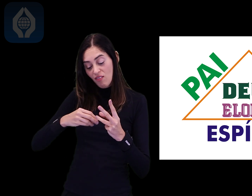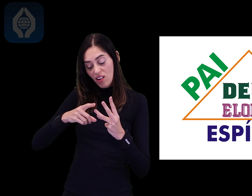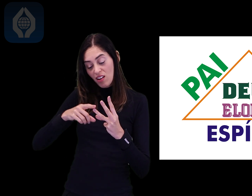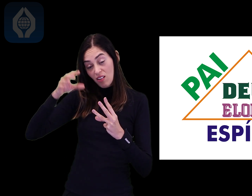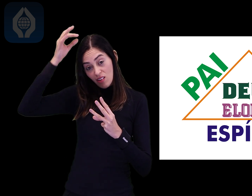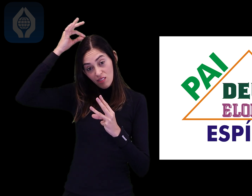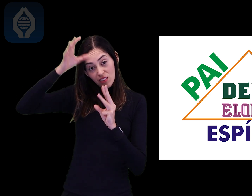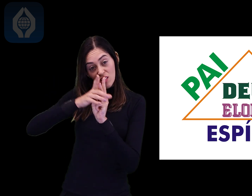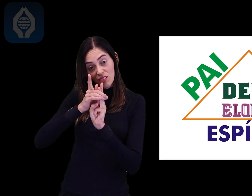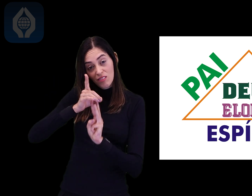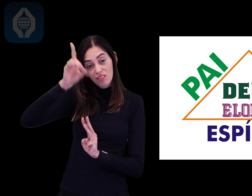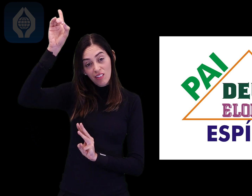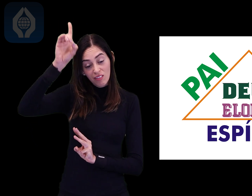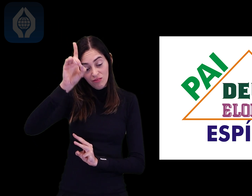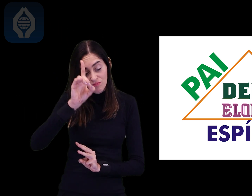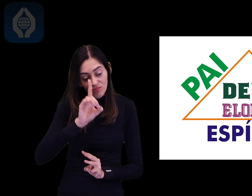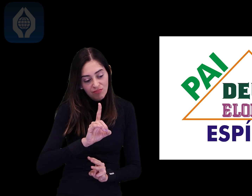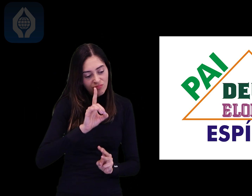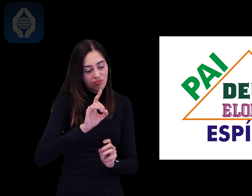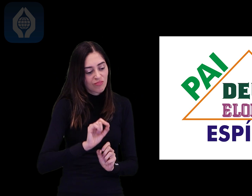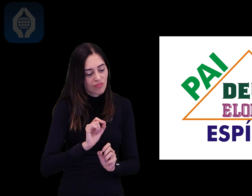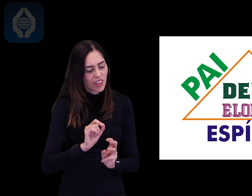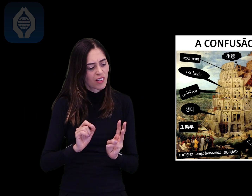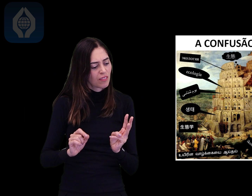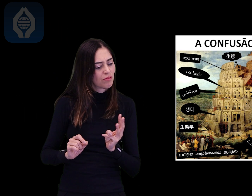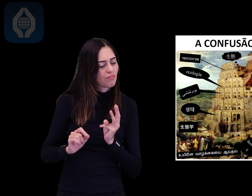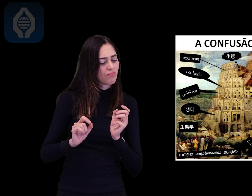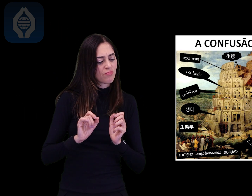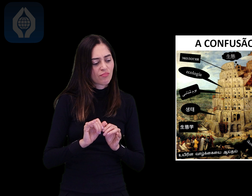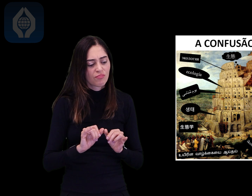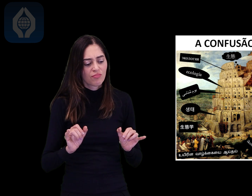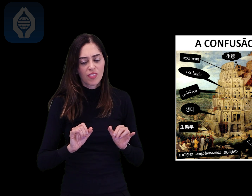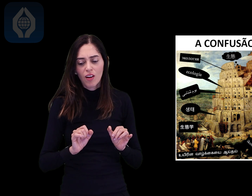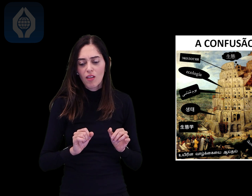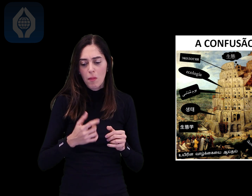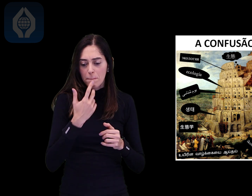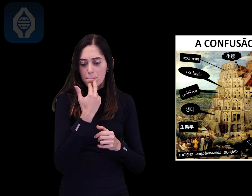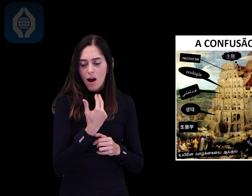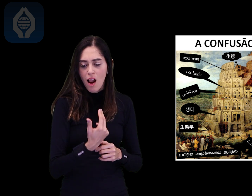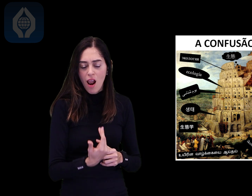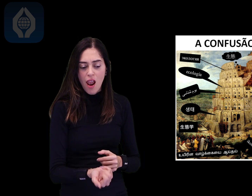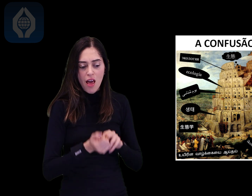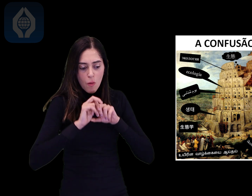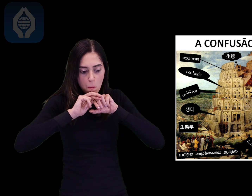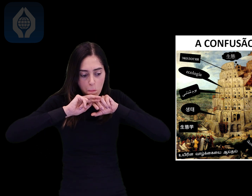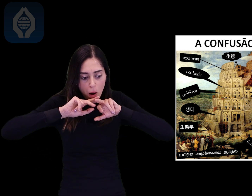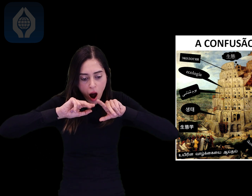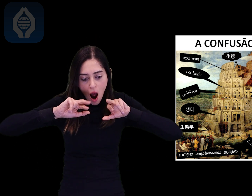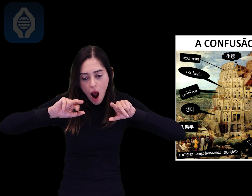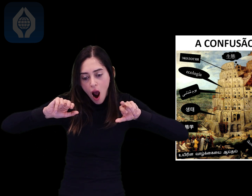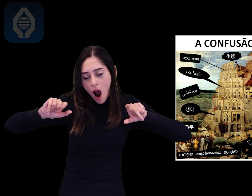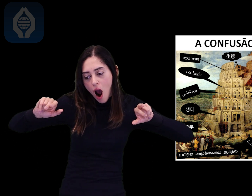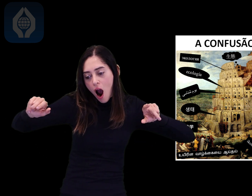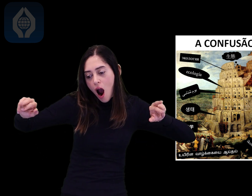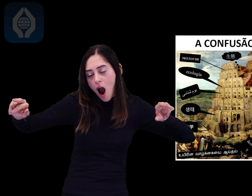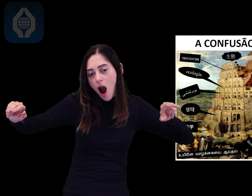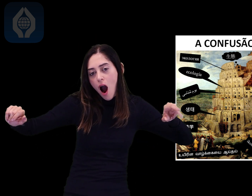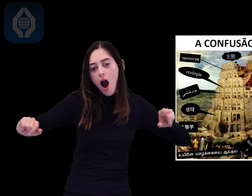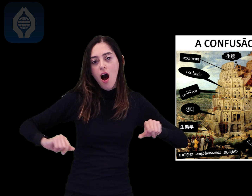sobre o que estavam prestes a fazer. Deus fez com que as pessoas falassem em línguas diferentes. Porque os homens